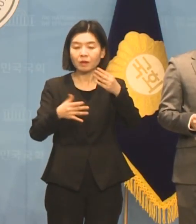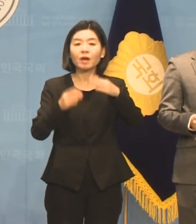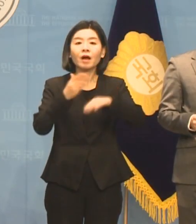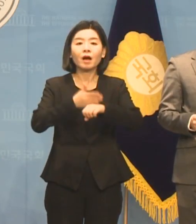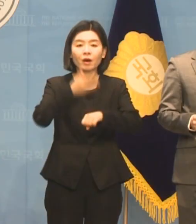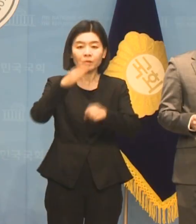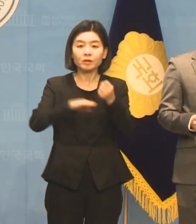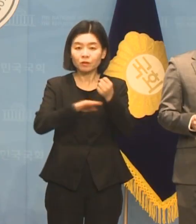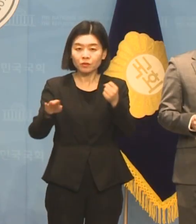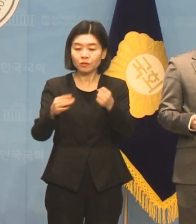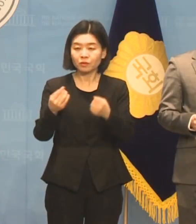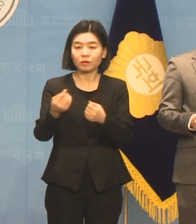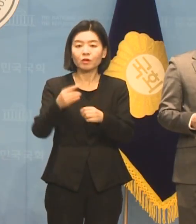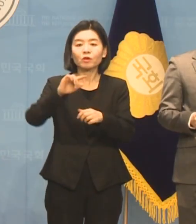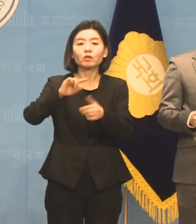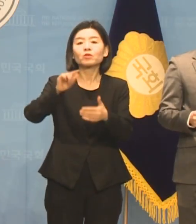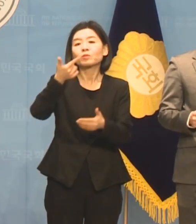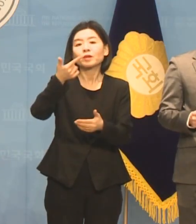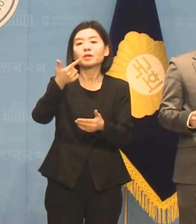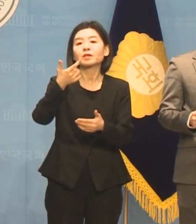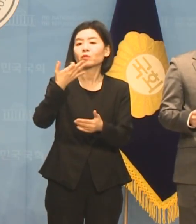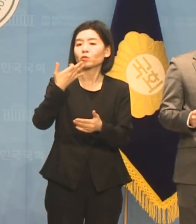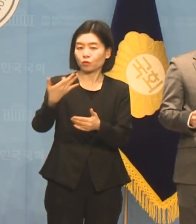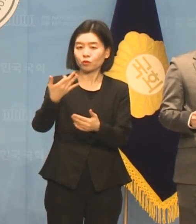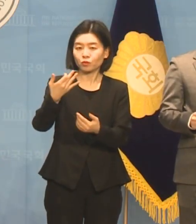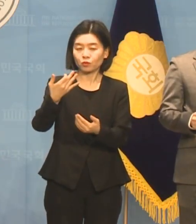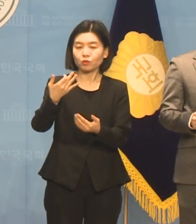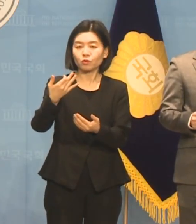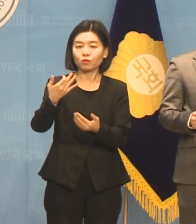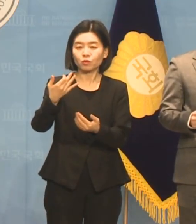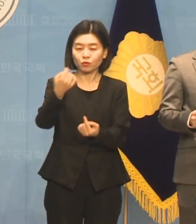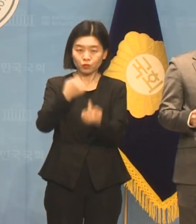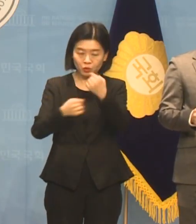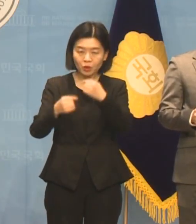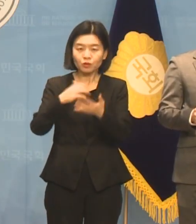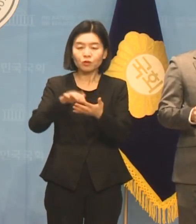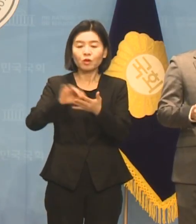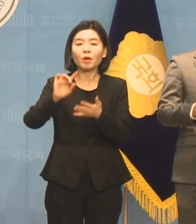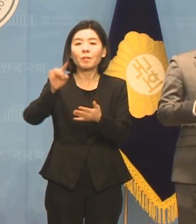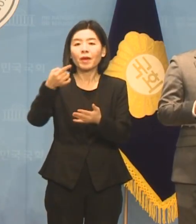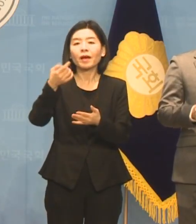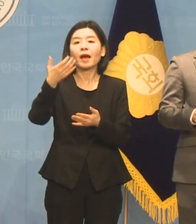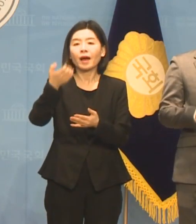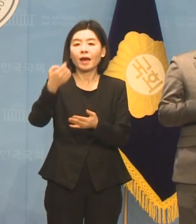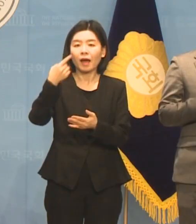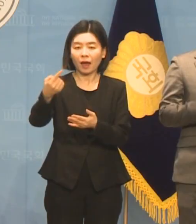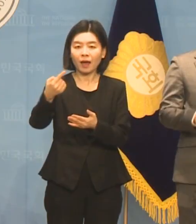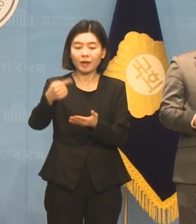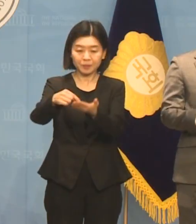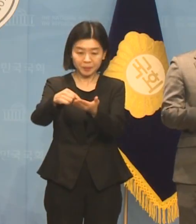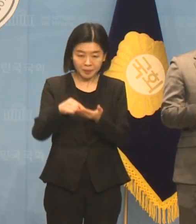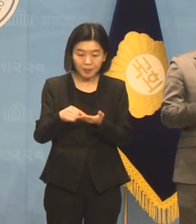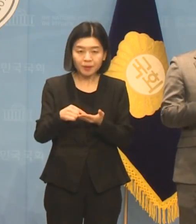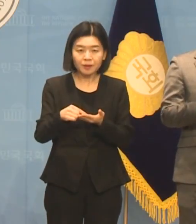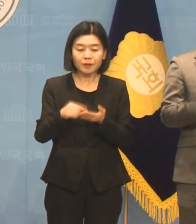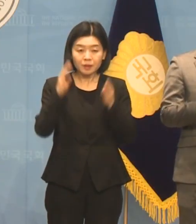전일 619명이 방문하였고 191건이 제보되었습니다. 매체별로는